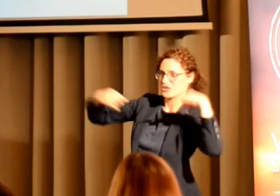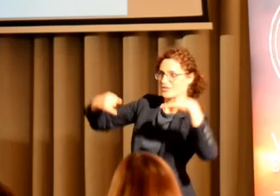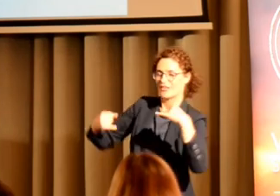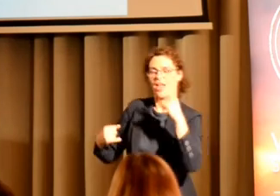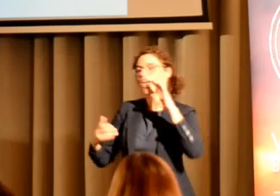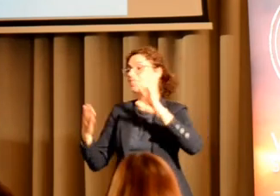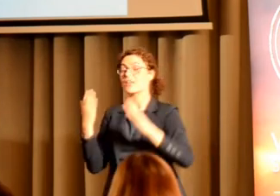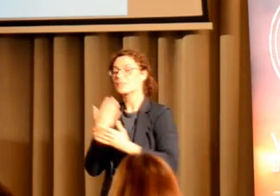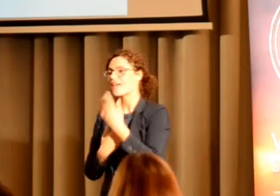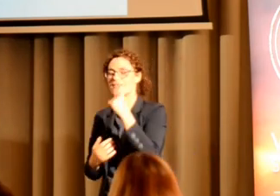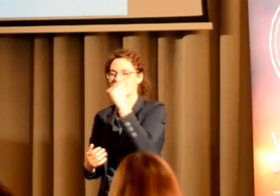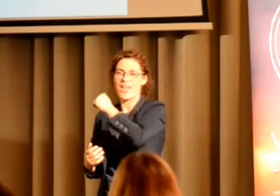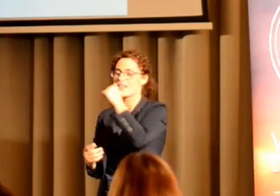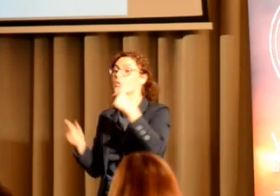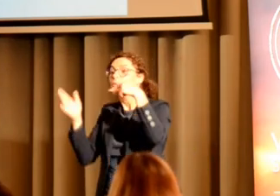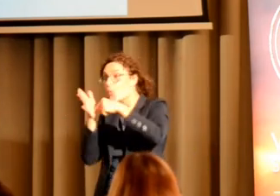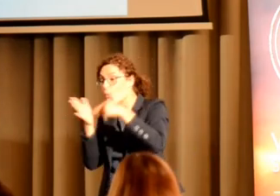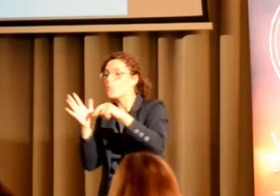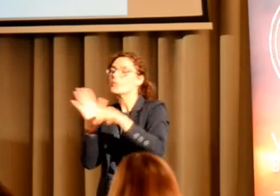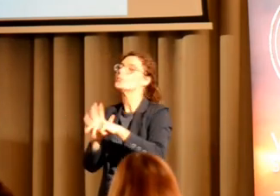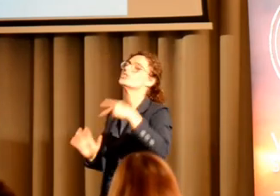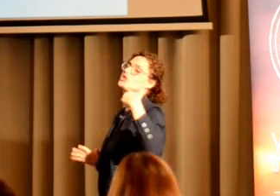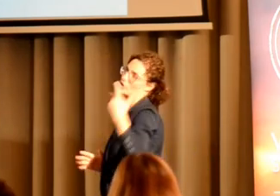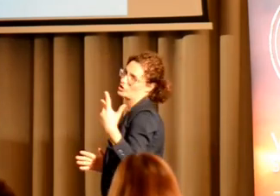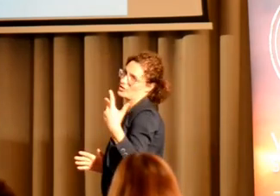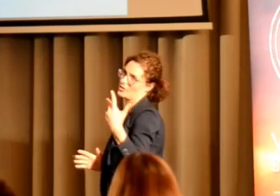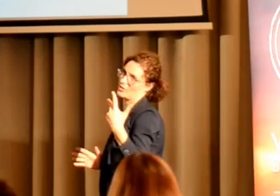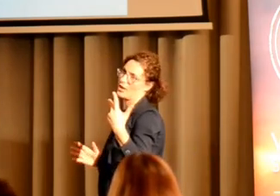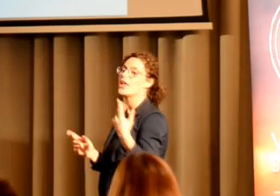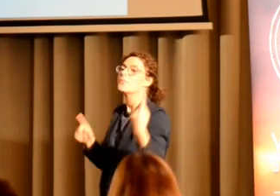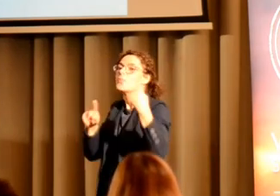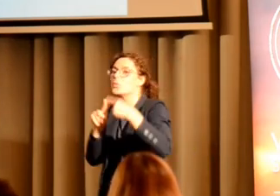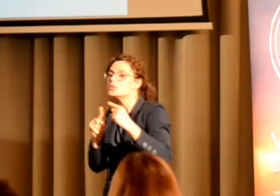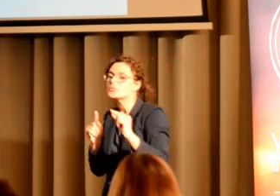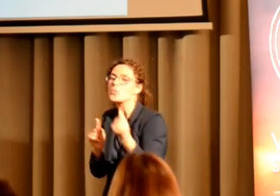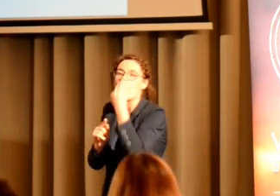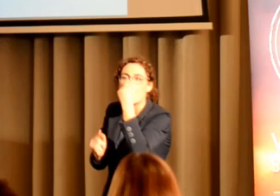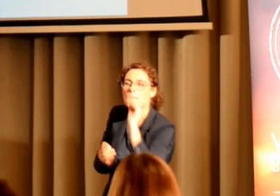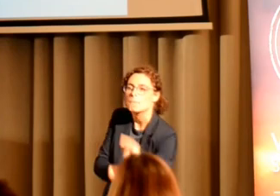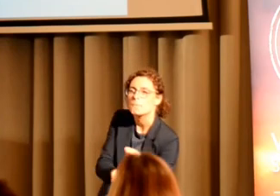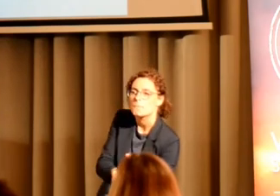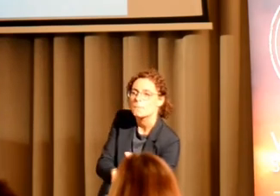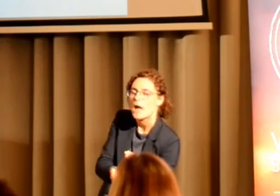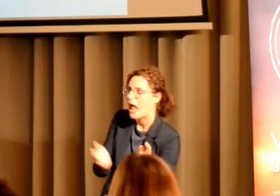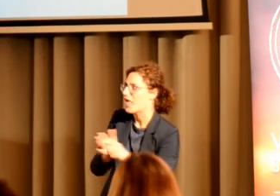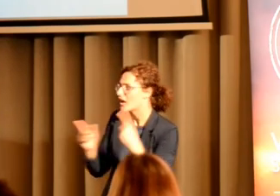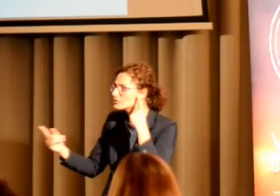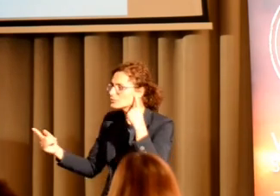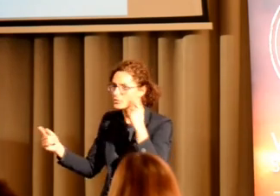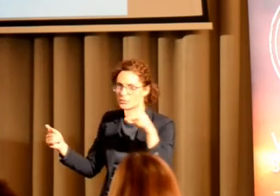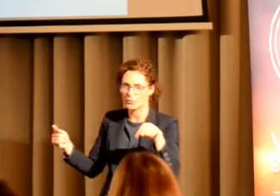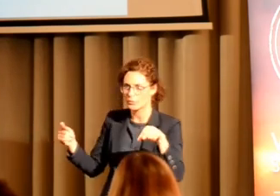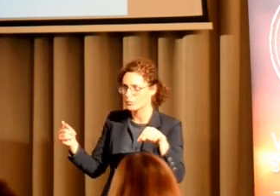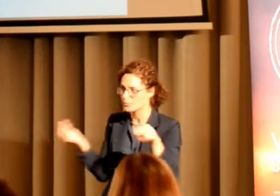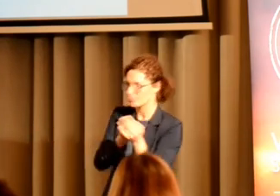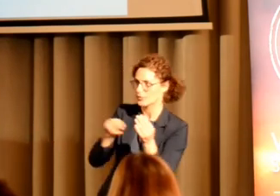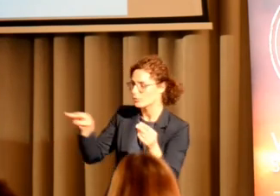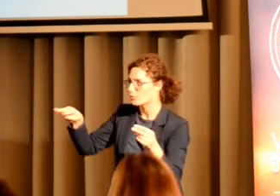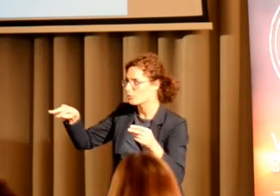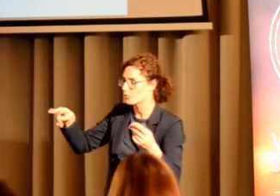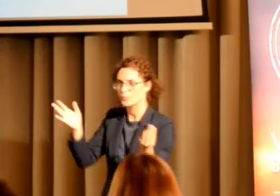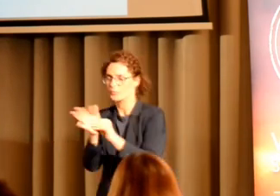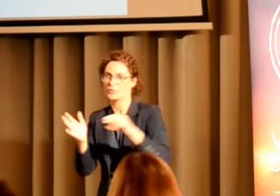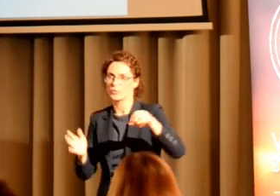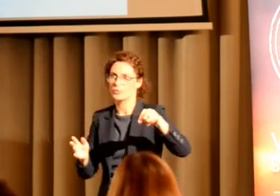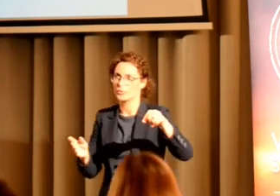tkwi. Okazuje się, że tutaj były trzy dorosłe wilki i do tego jakieś pojedyncze szczeniaki. Ale jak się tego słucha, to teraz ten człowiek ma wrażenie, że tam naprawdę